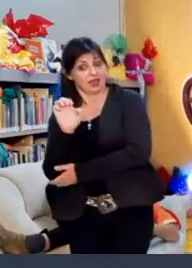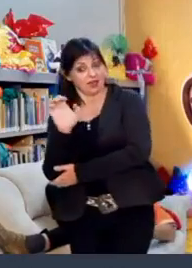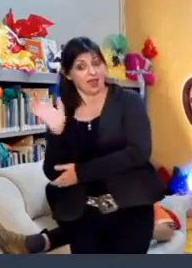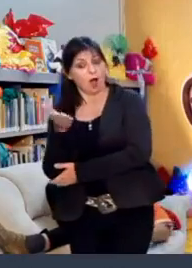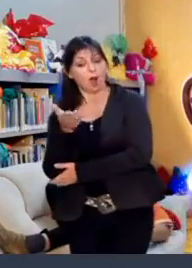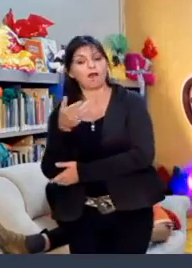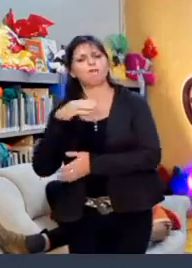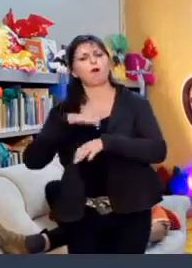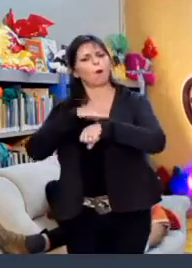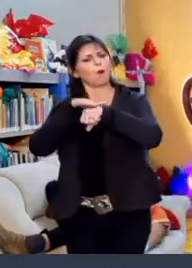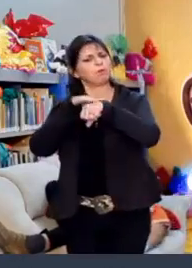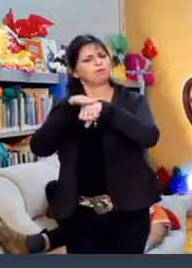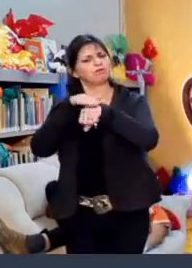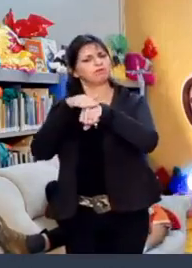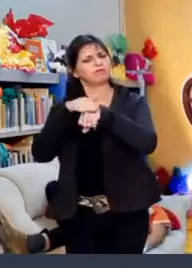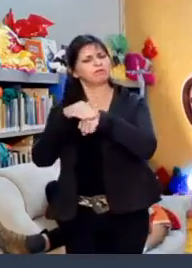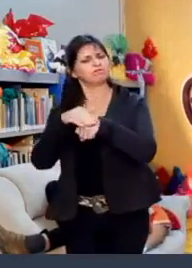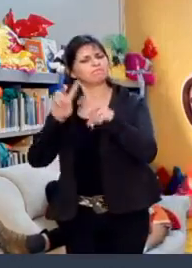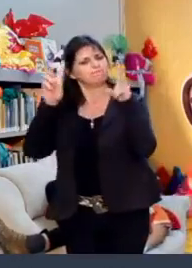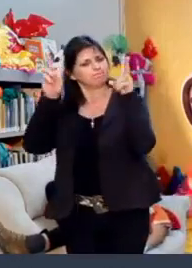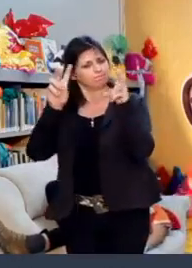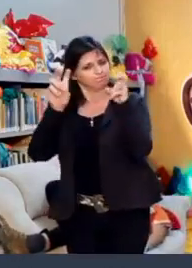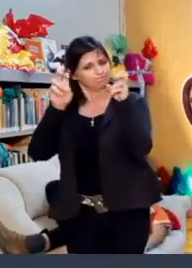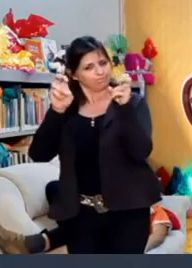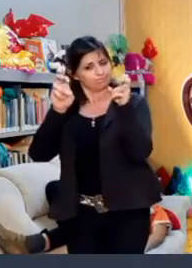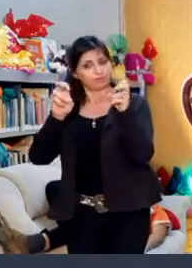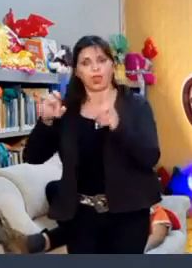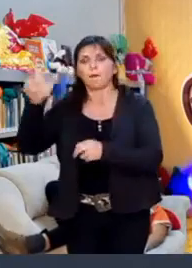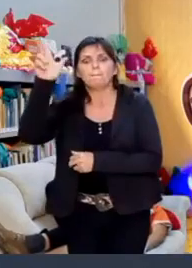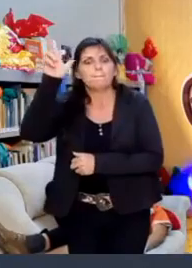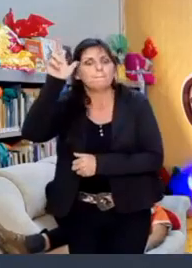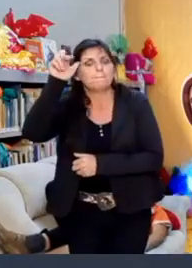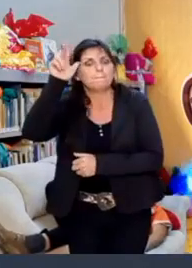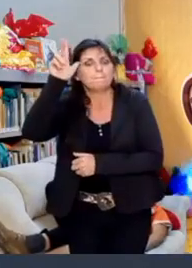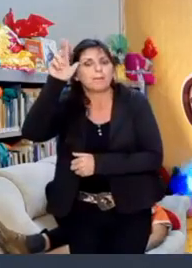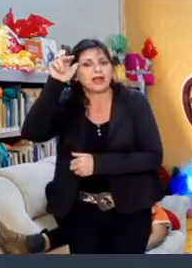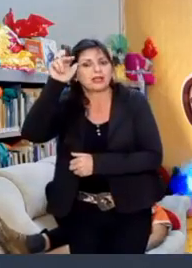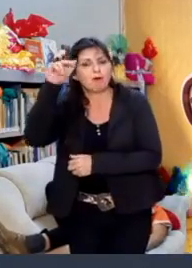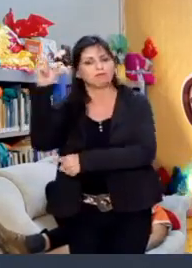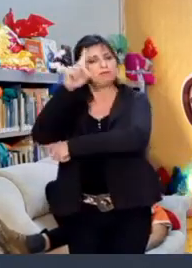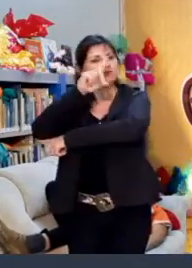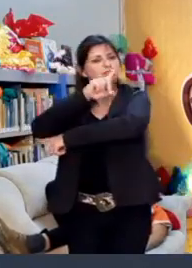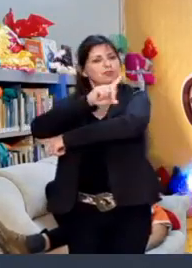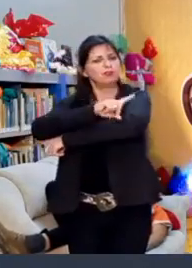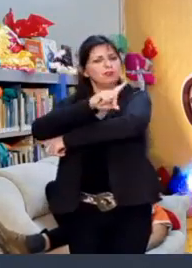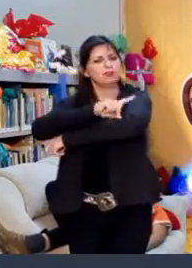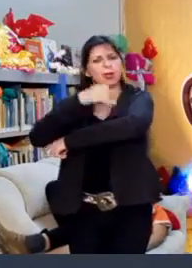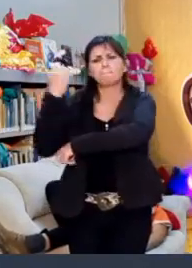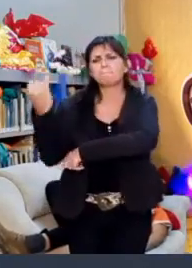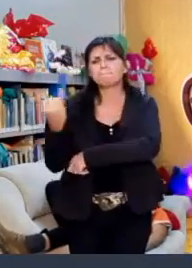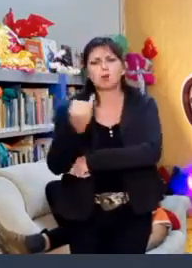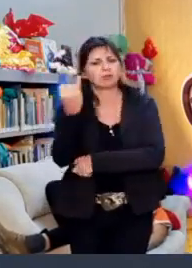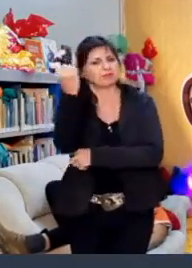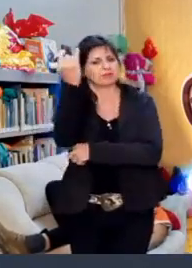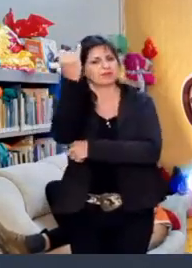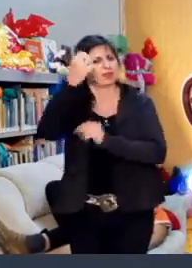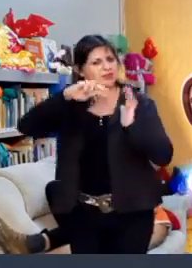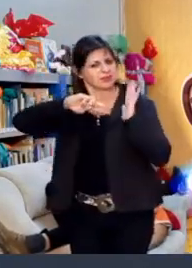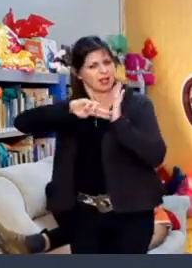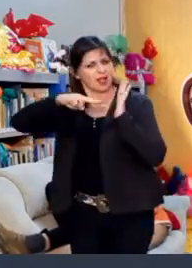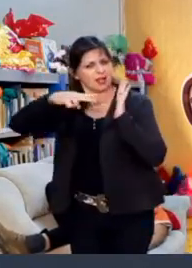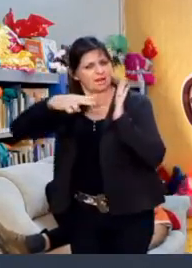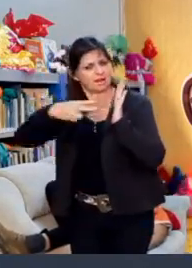hoje sobre a Páscoa. Uma data tão importante, tão significativa para